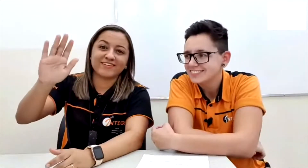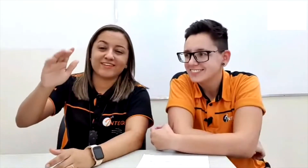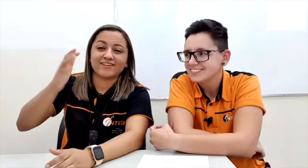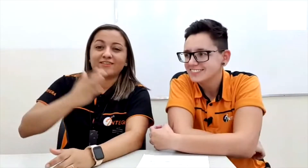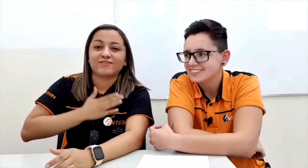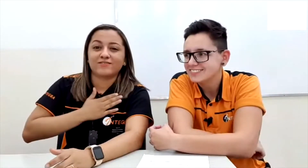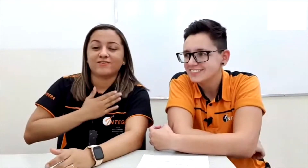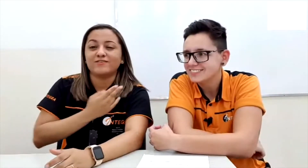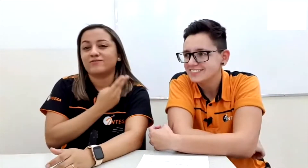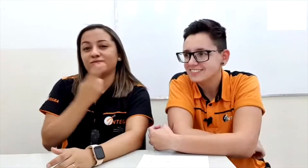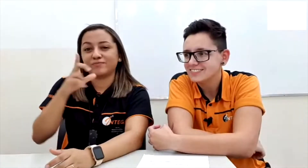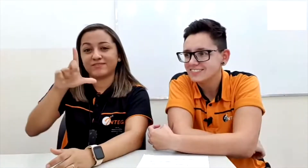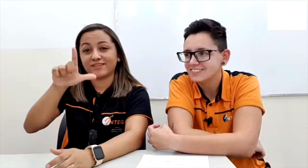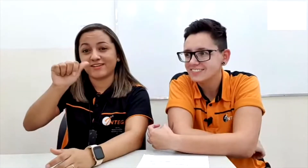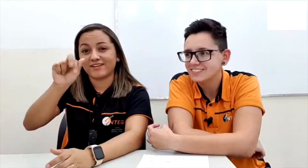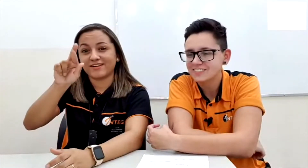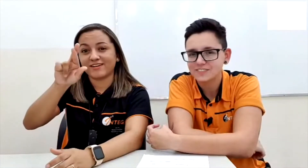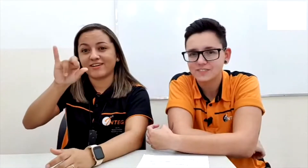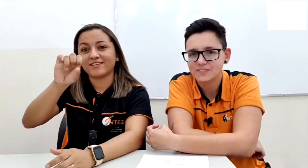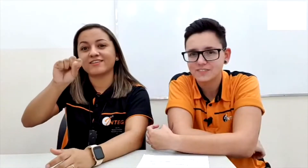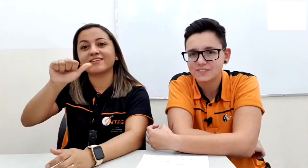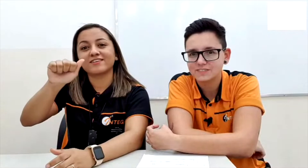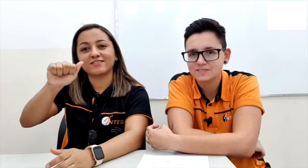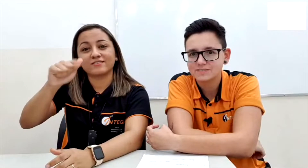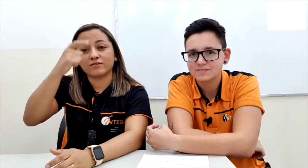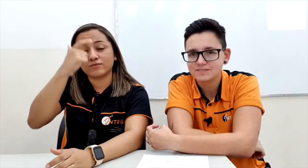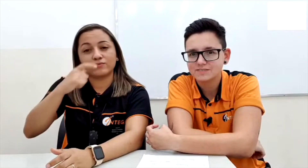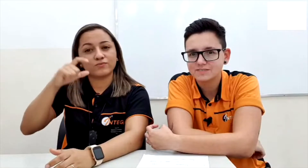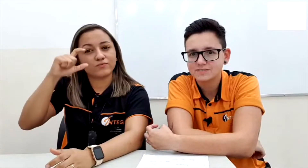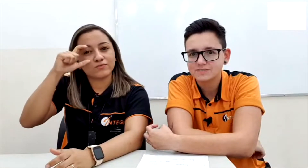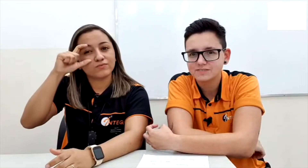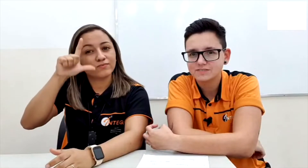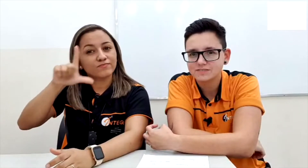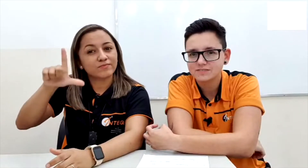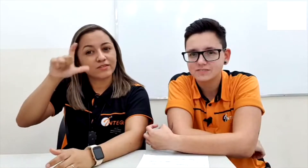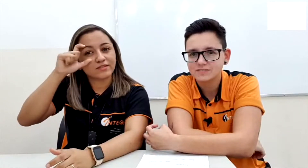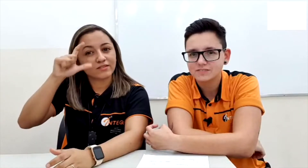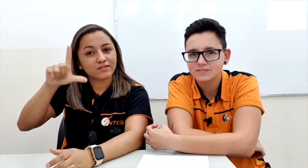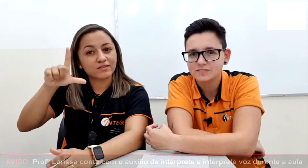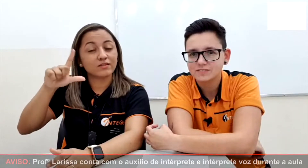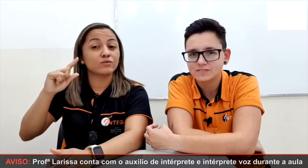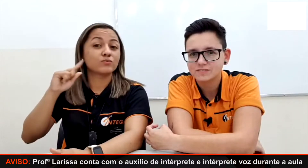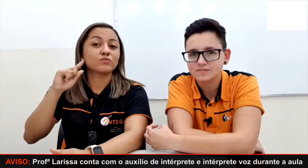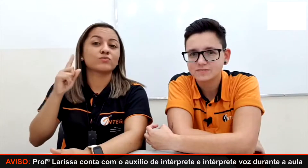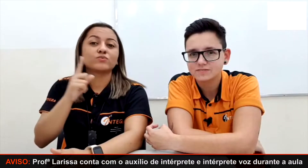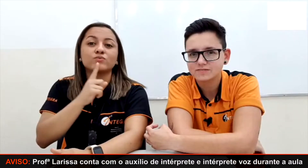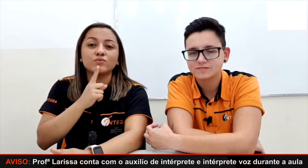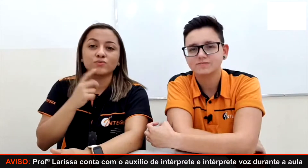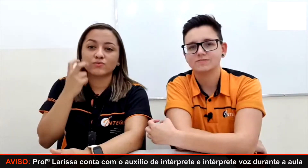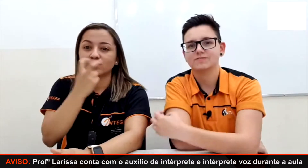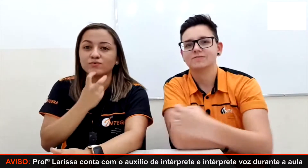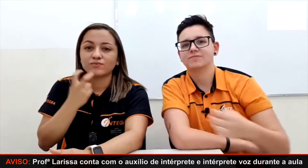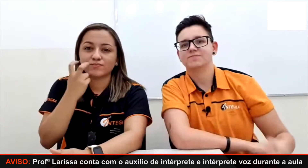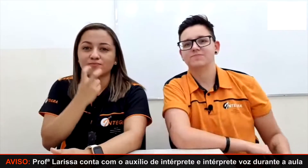Olá, eu sou a Larissa e este é o meu sinal. E eu sou